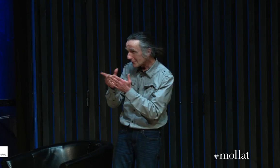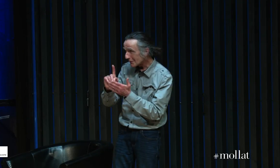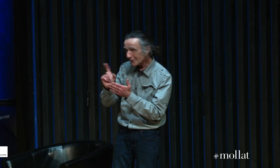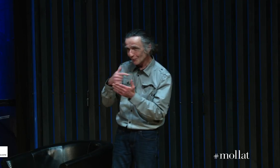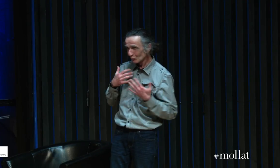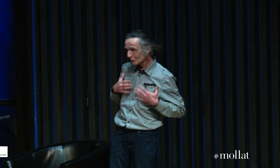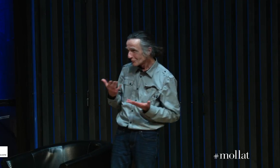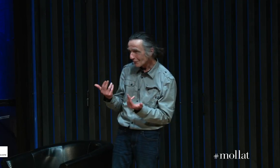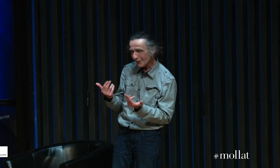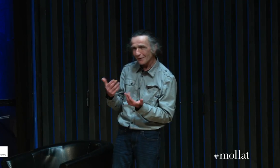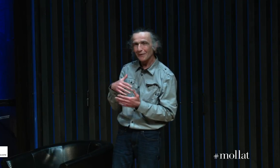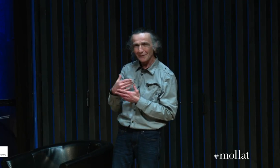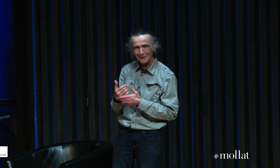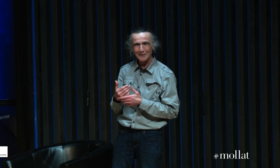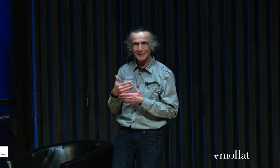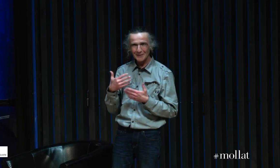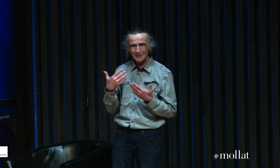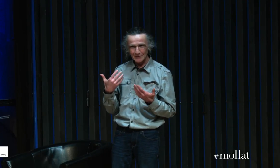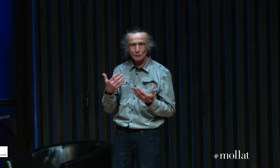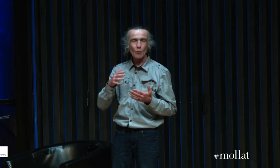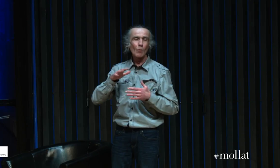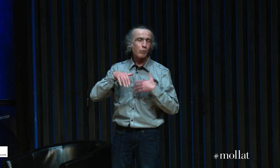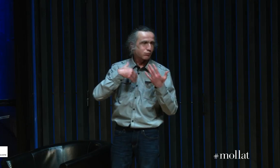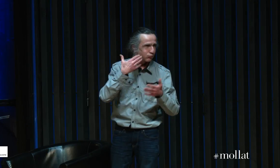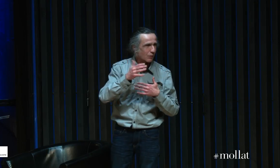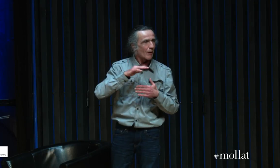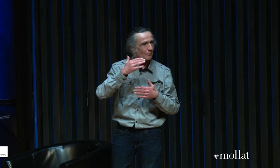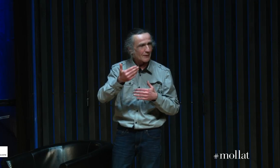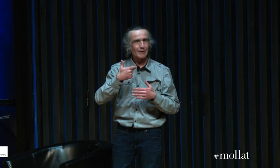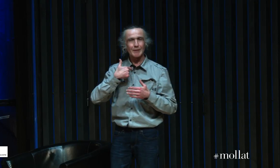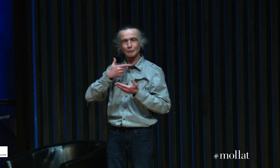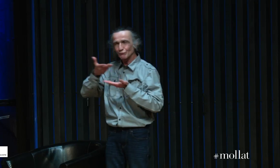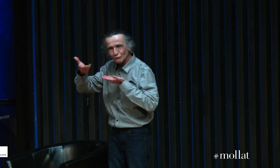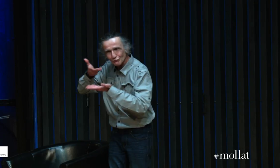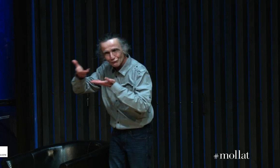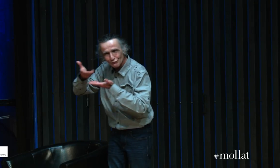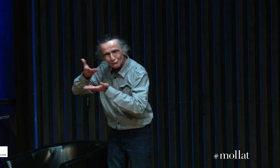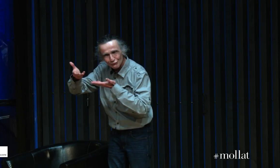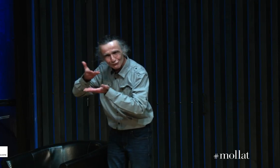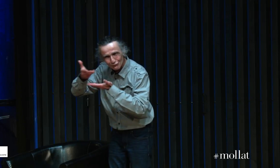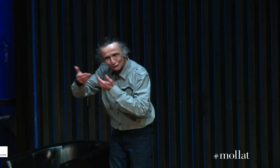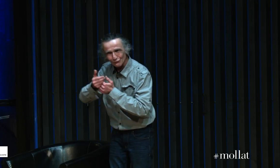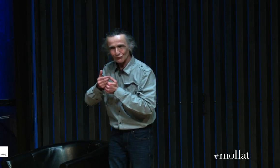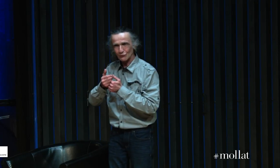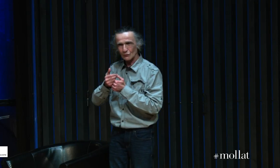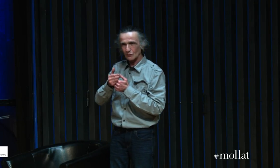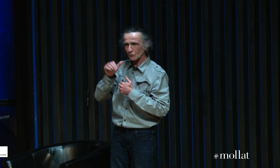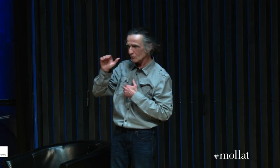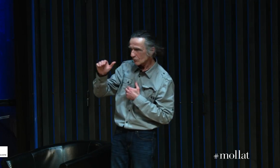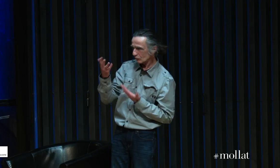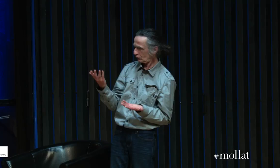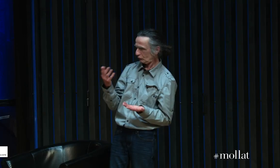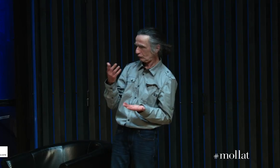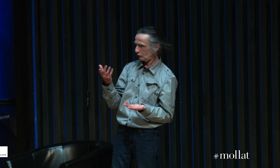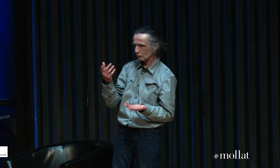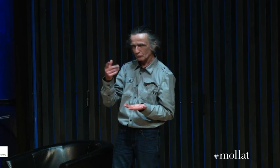lui ai demandé, mais pourquoi vous me posez cette question? Parce que moi, pour le coup, de mon côté, ça va plutôt bien. Donc, on échange un certain temps.